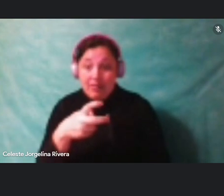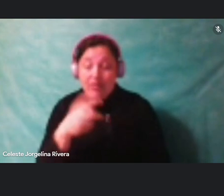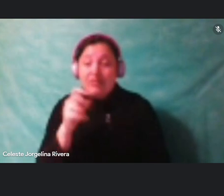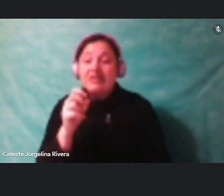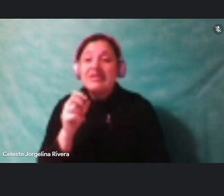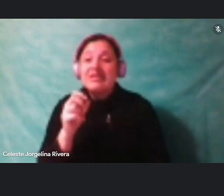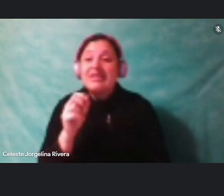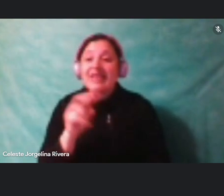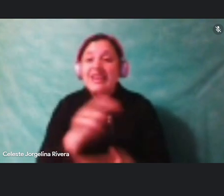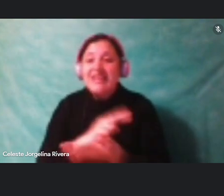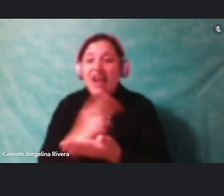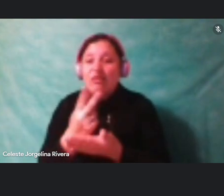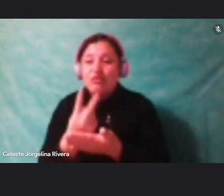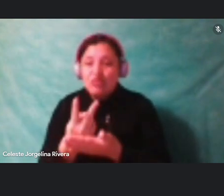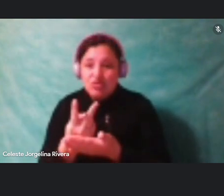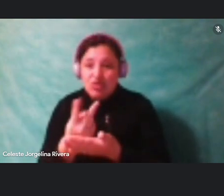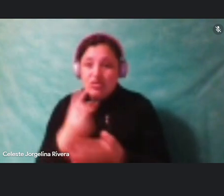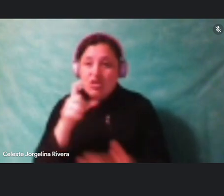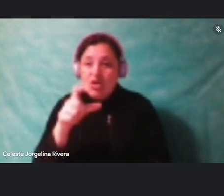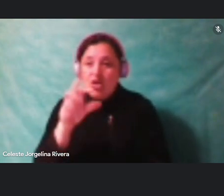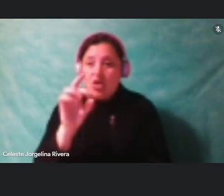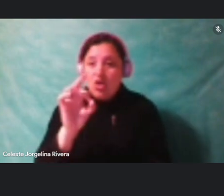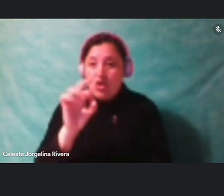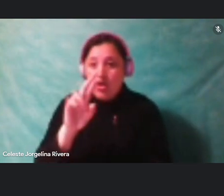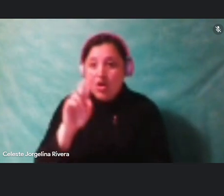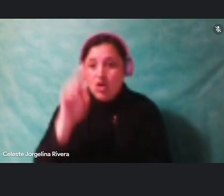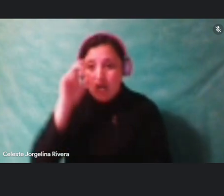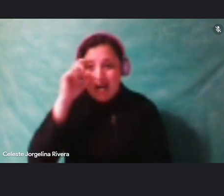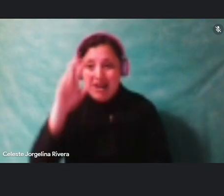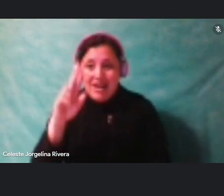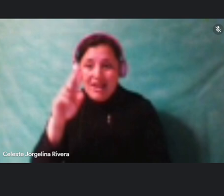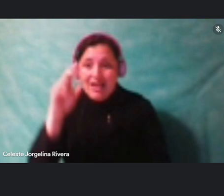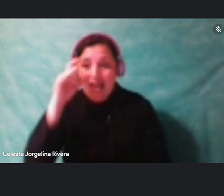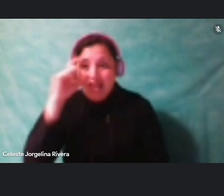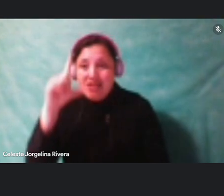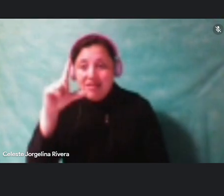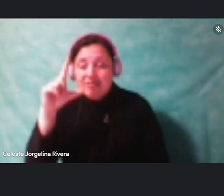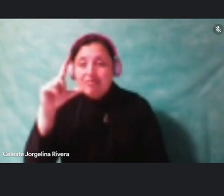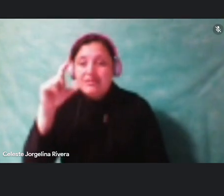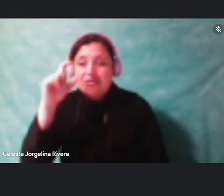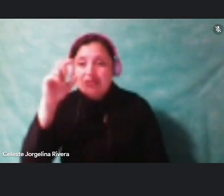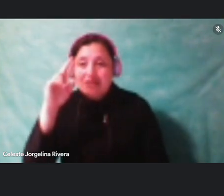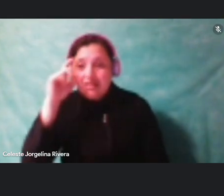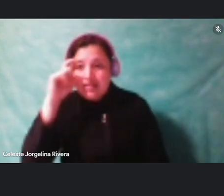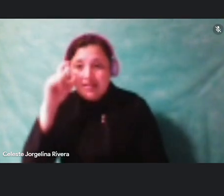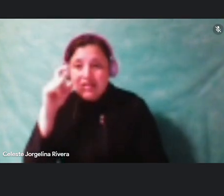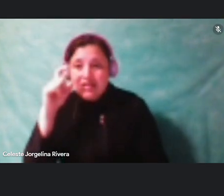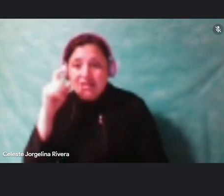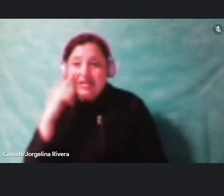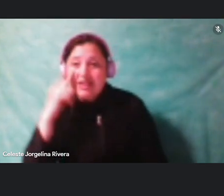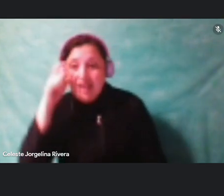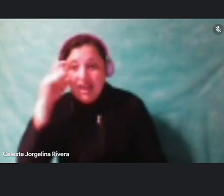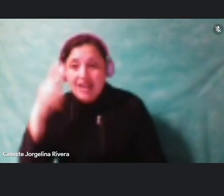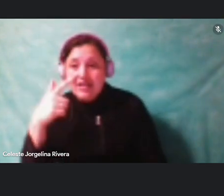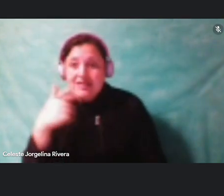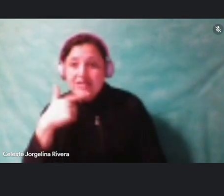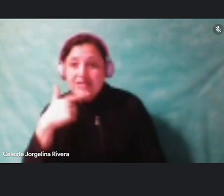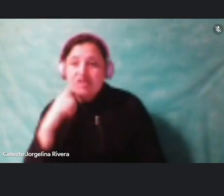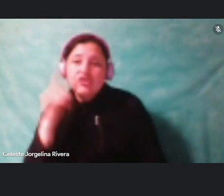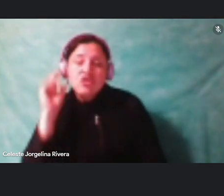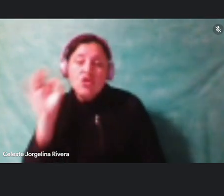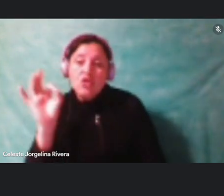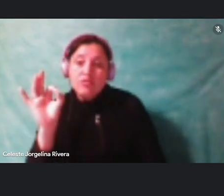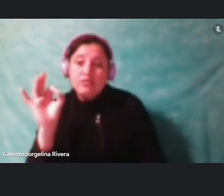algunos verbos, no me acuerdo si lo alcanzamos a ver, que llevan, por ejemplo, el to u otros llevan